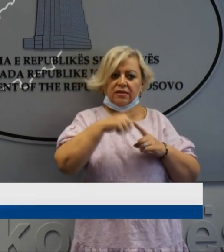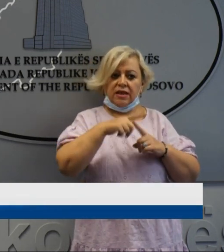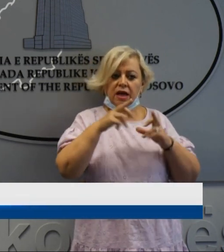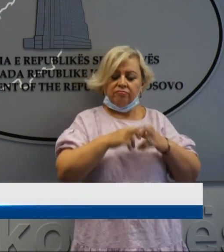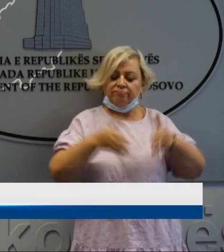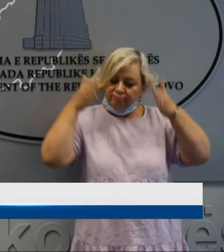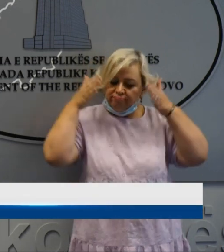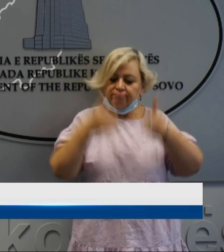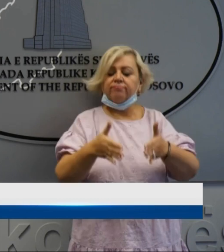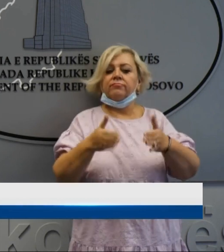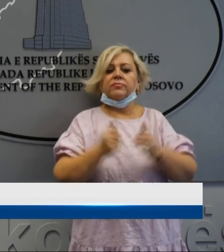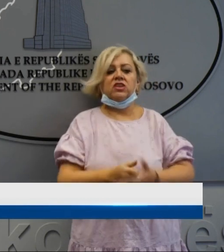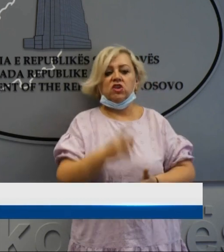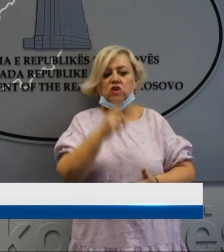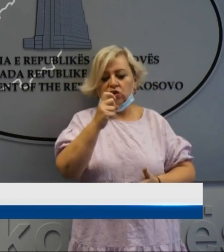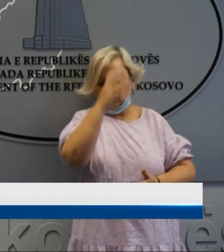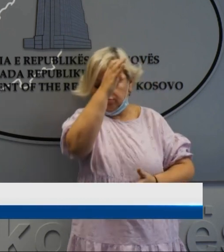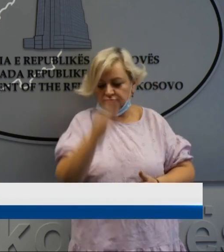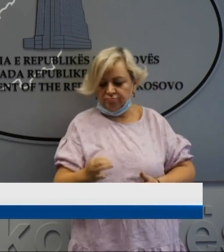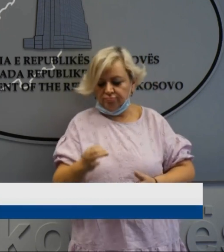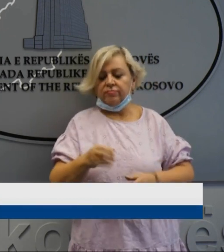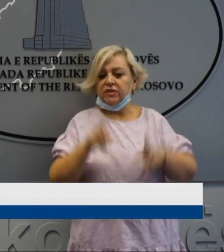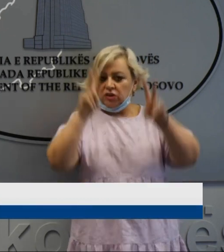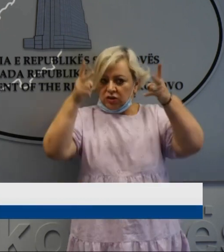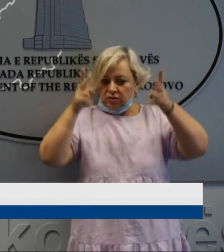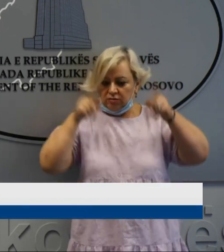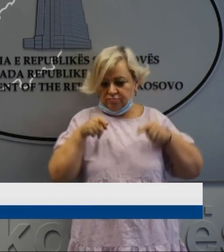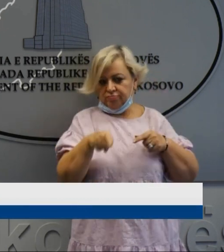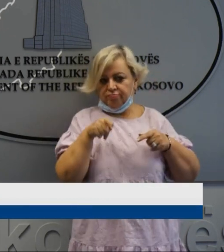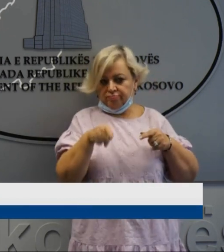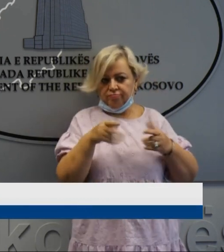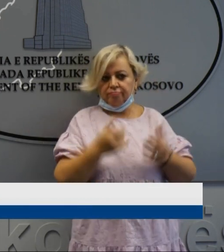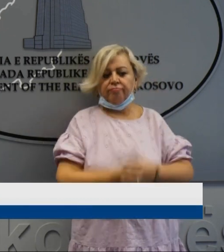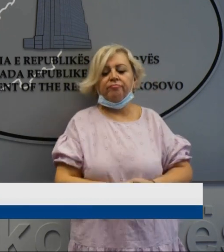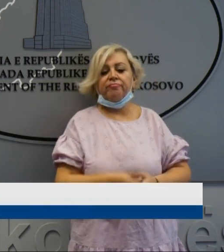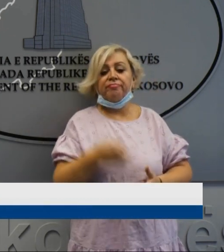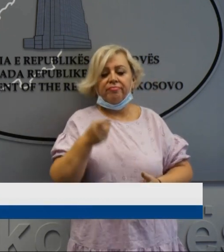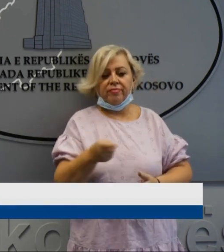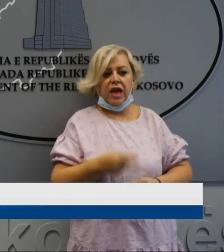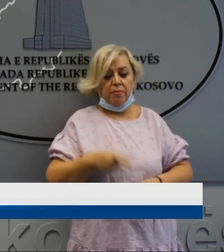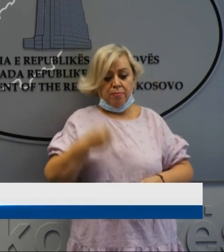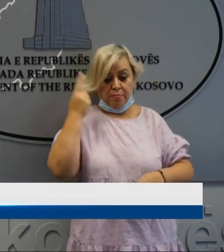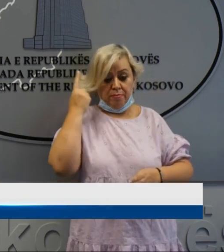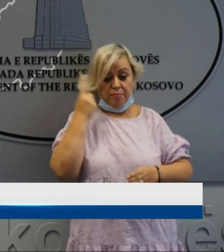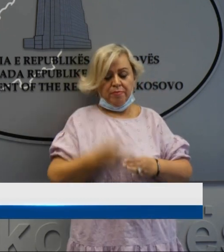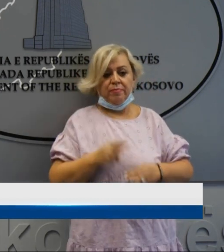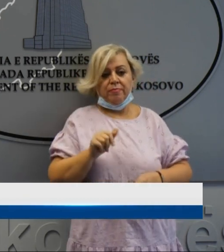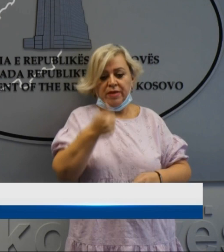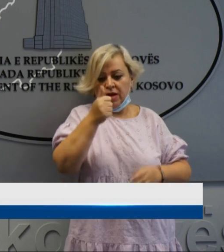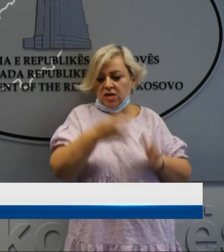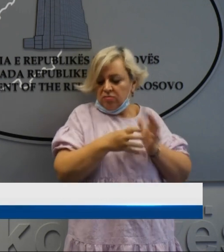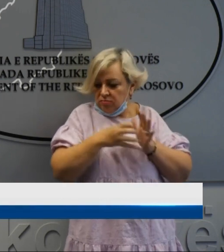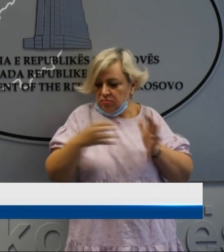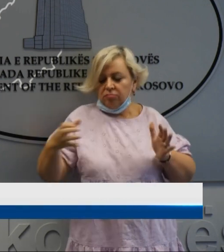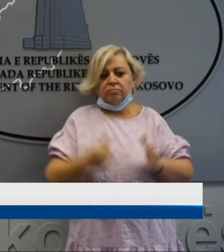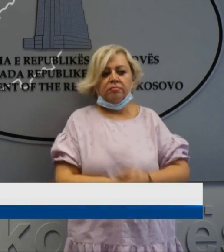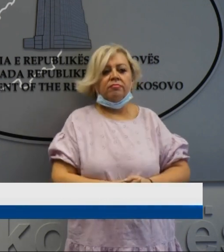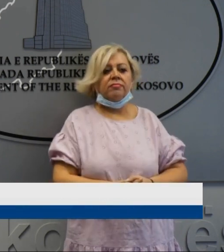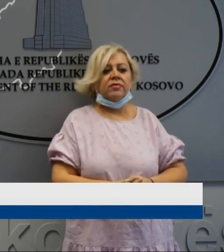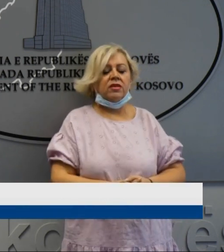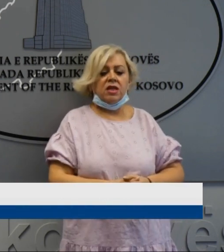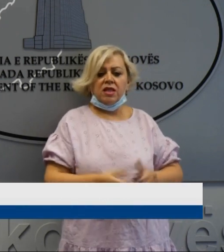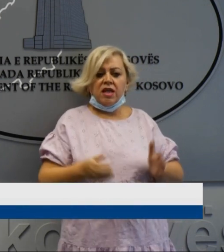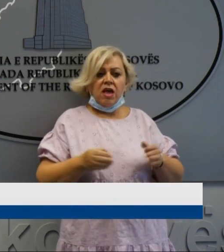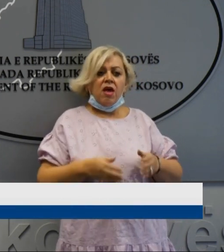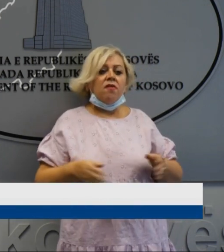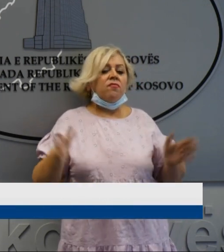i fokusuar 100% në këtë temë. Dhe kjo, në fakt, është hera e parë që po e zgjas ka shumë, por do tjetë edhe hera